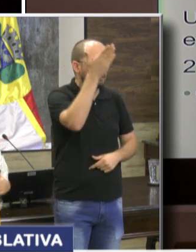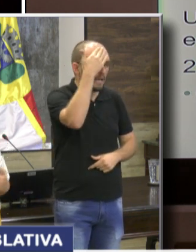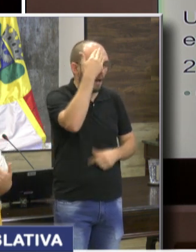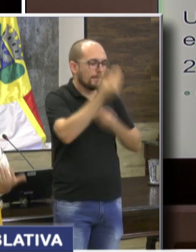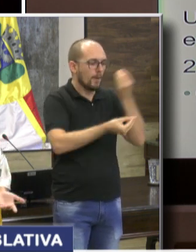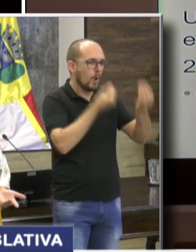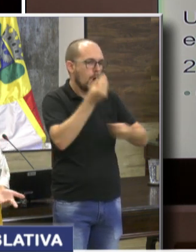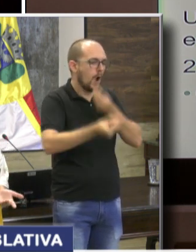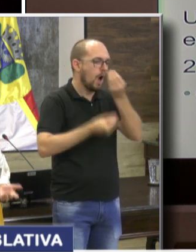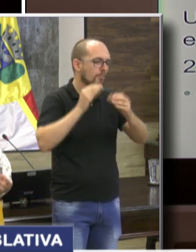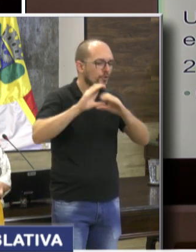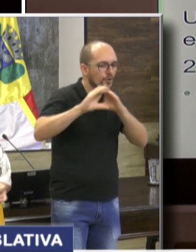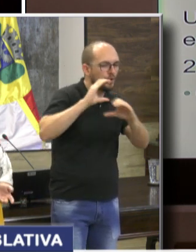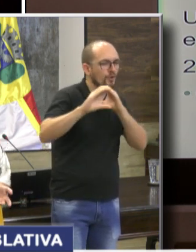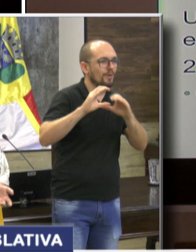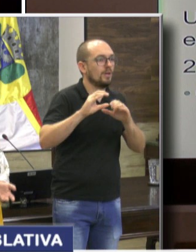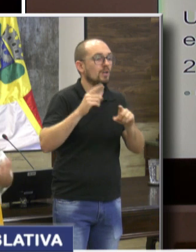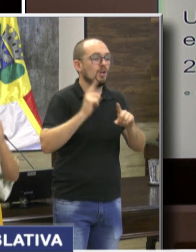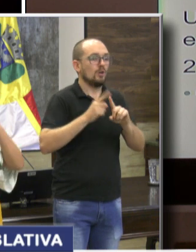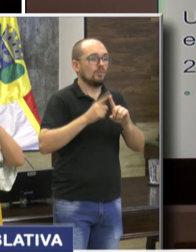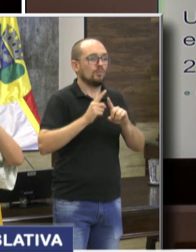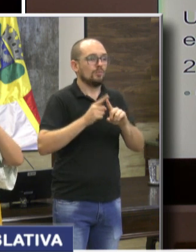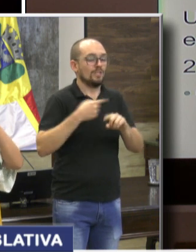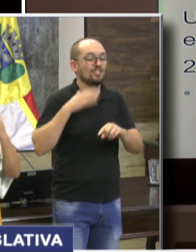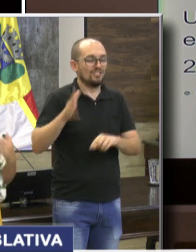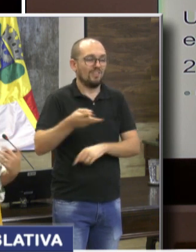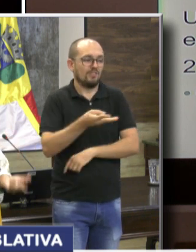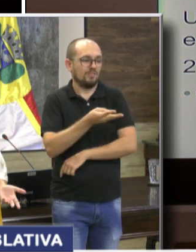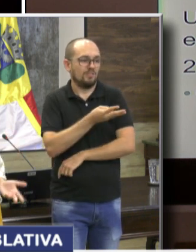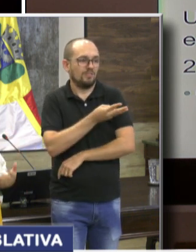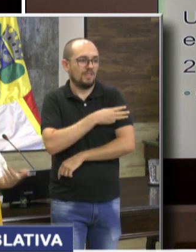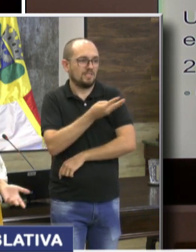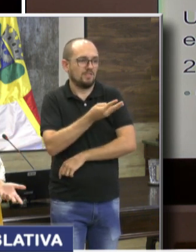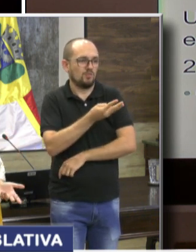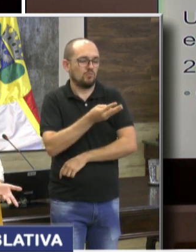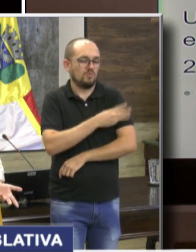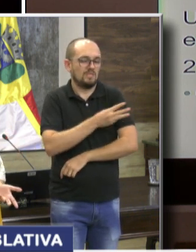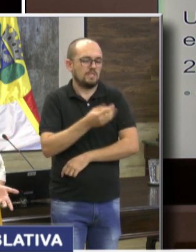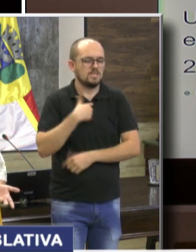esse menino que já estava na escola no 3º ano, então